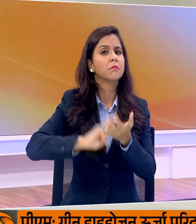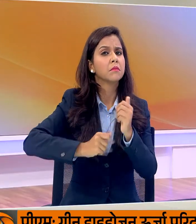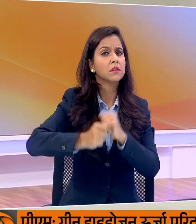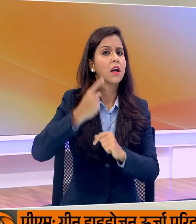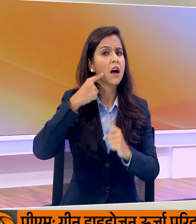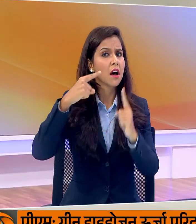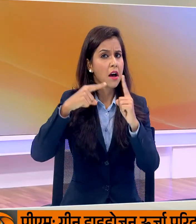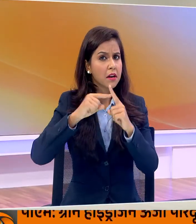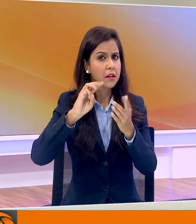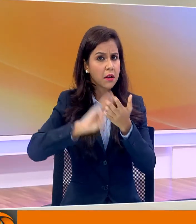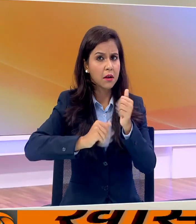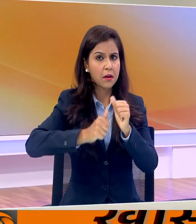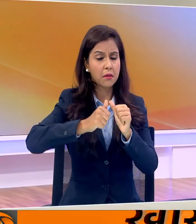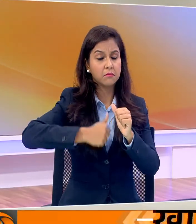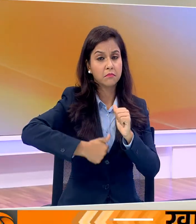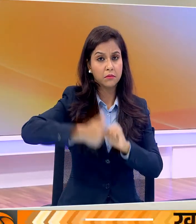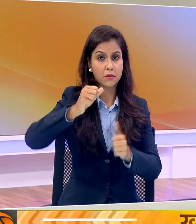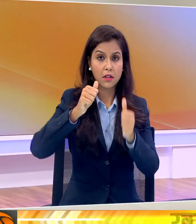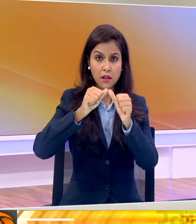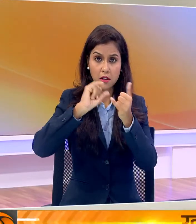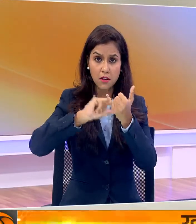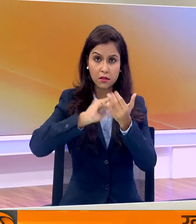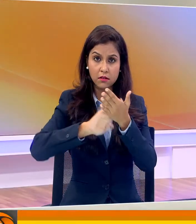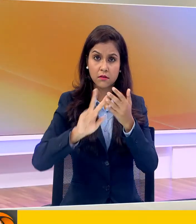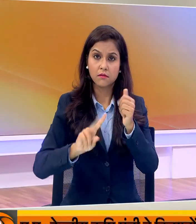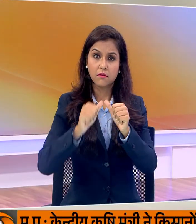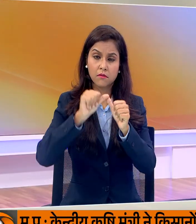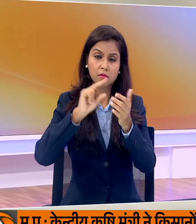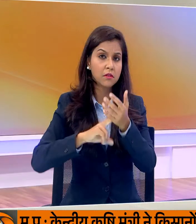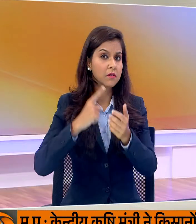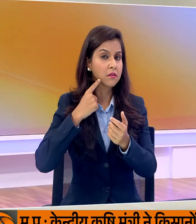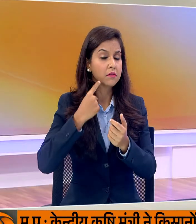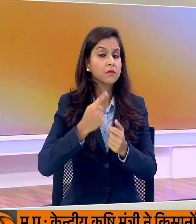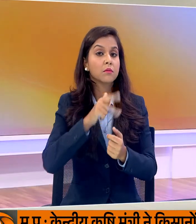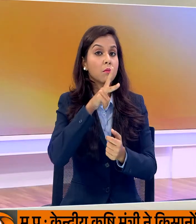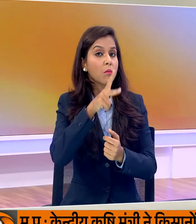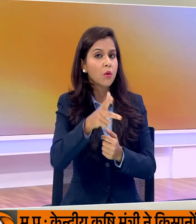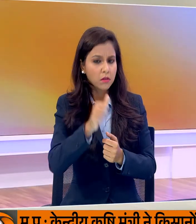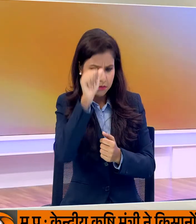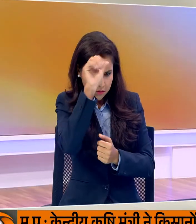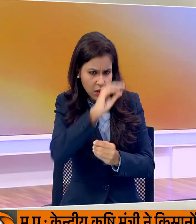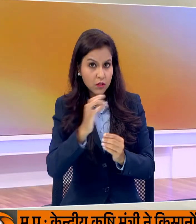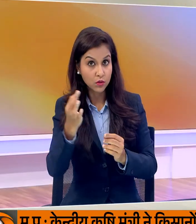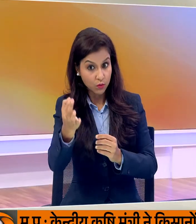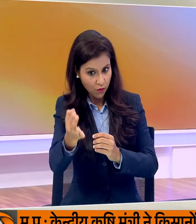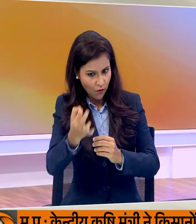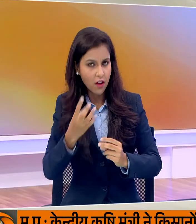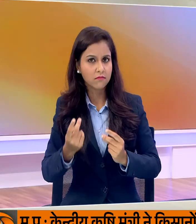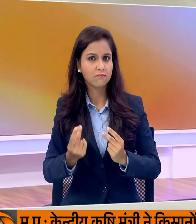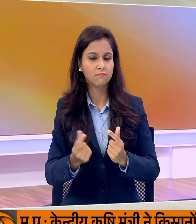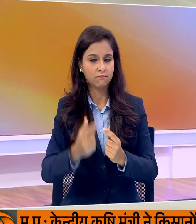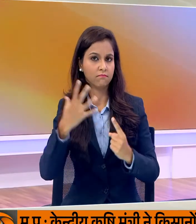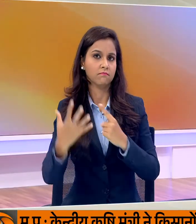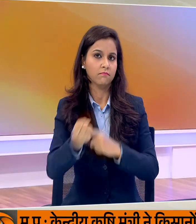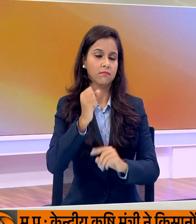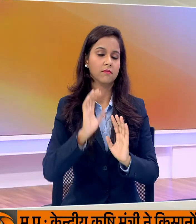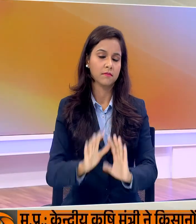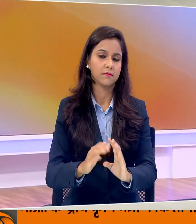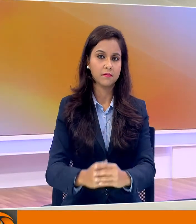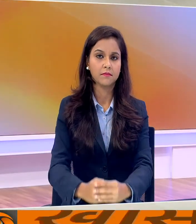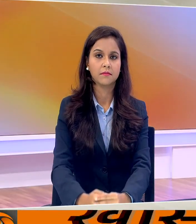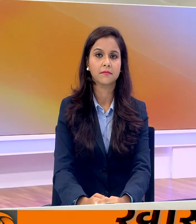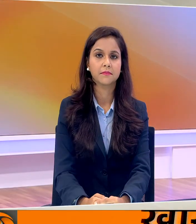आईटी मंत्री अश्विनी वैष्णव ने कहा कि देश बहुत जल्द इसमें एक नया मुकाम हासिल करेगा।